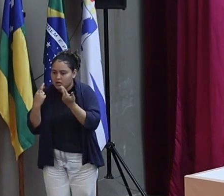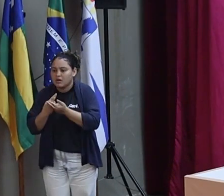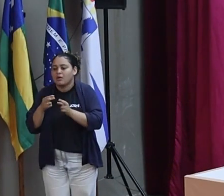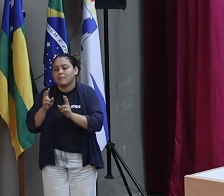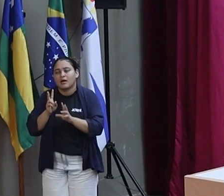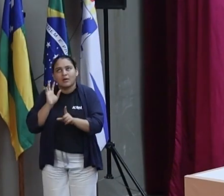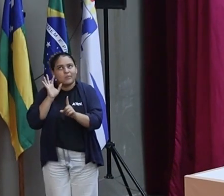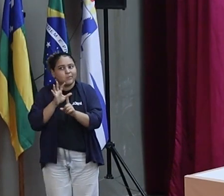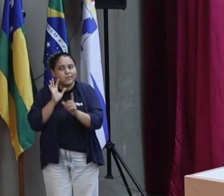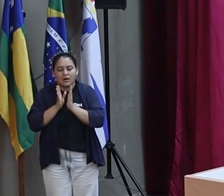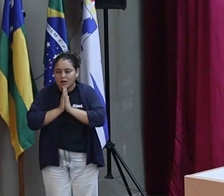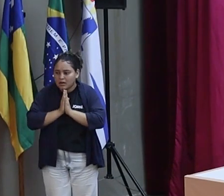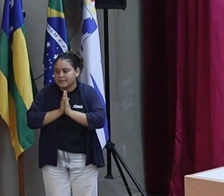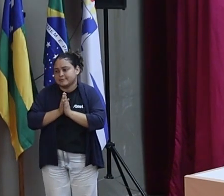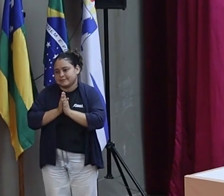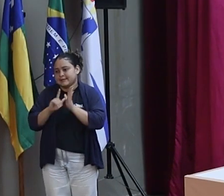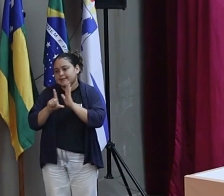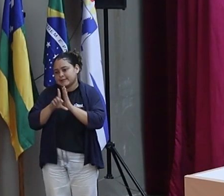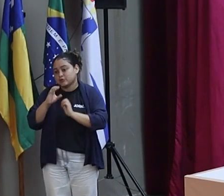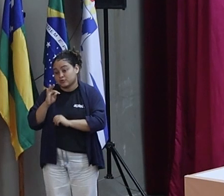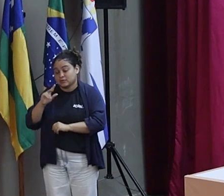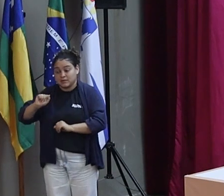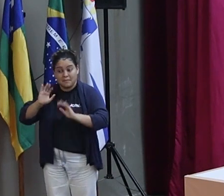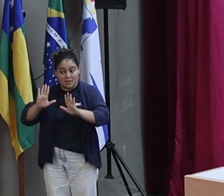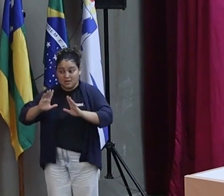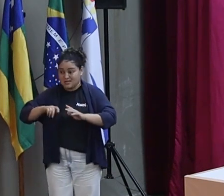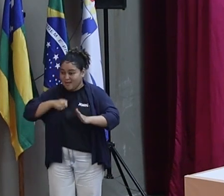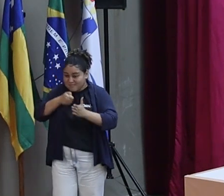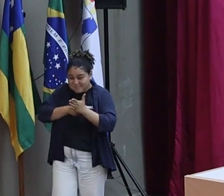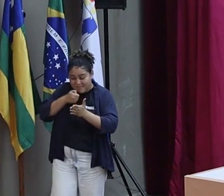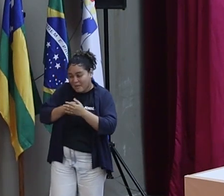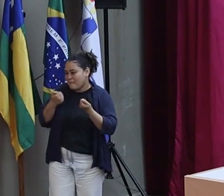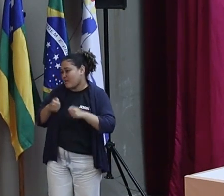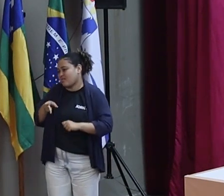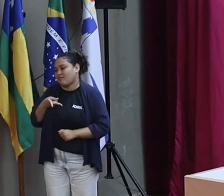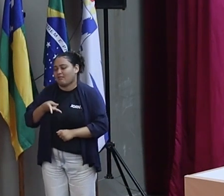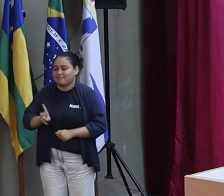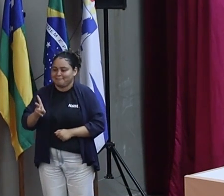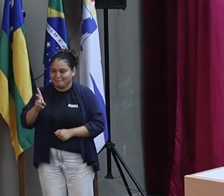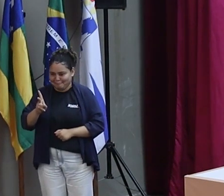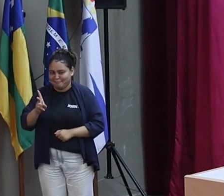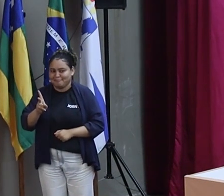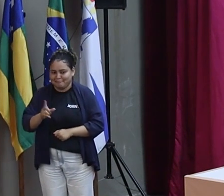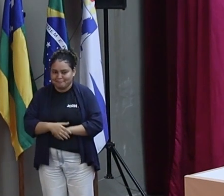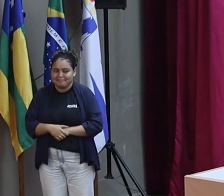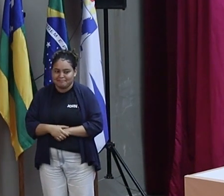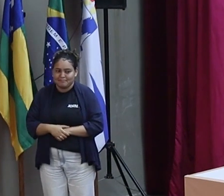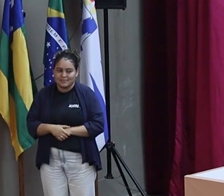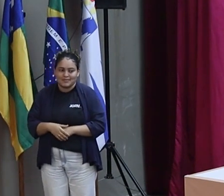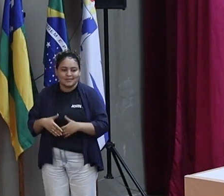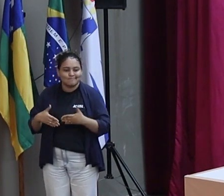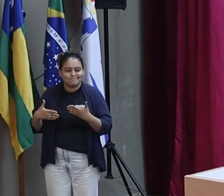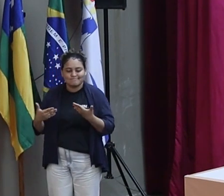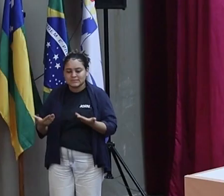pensa que já é uma conquista, mas a luta continua, né? É constante essa luta. Então, foi